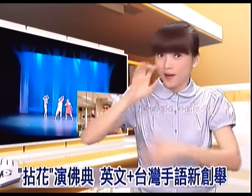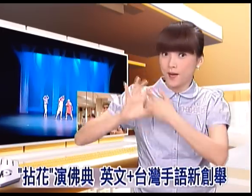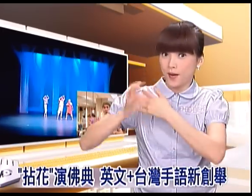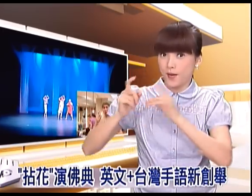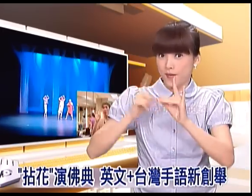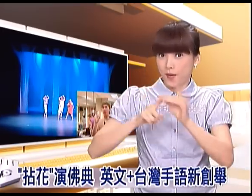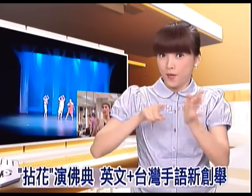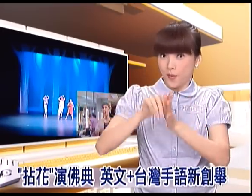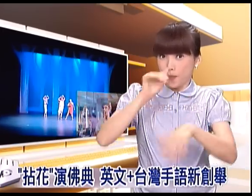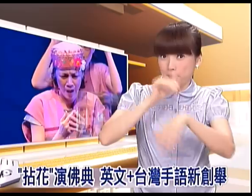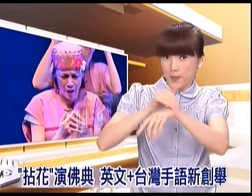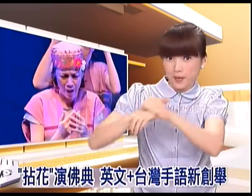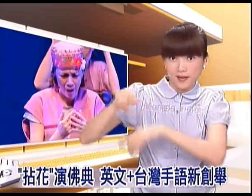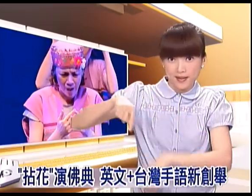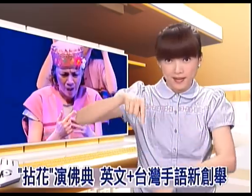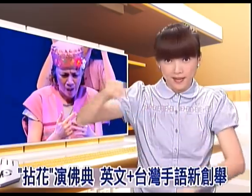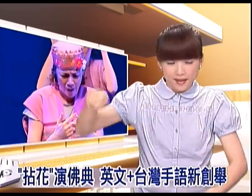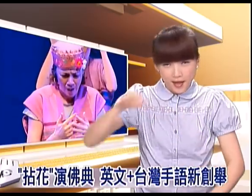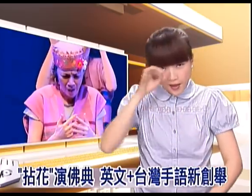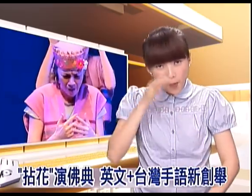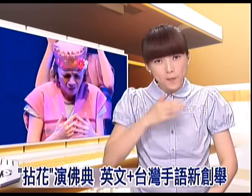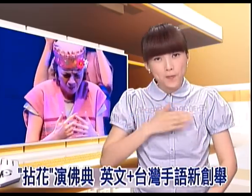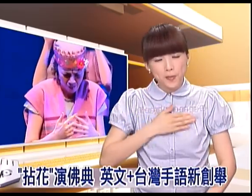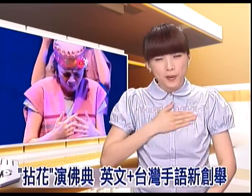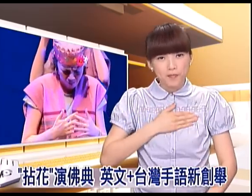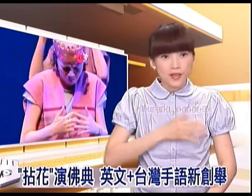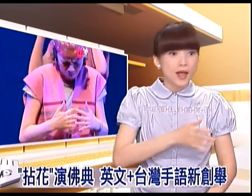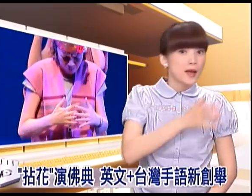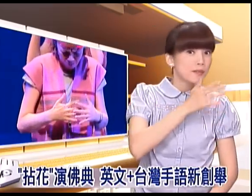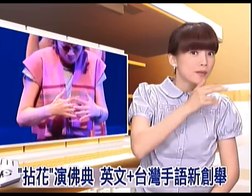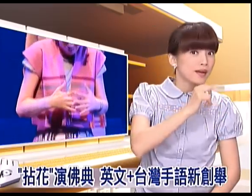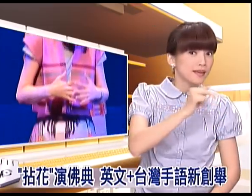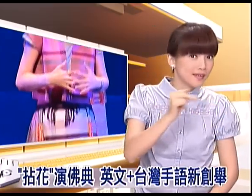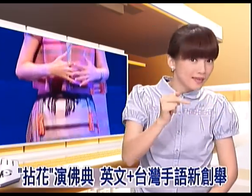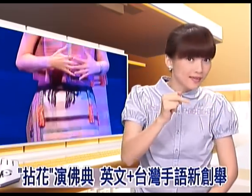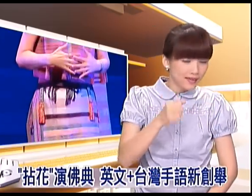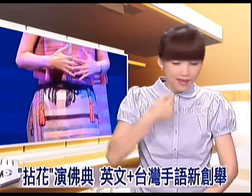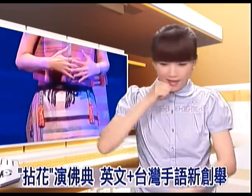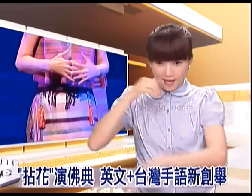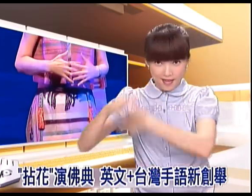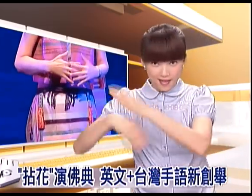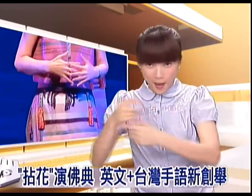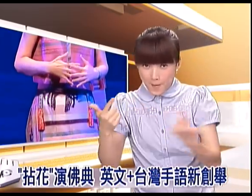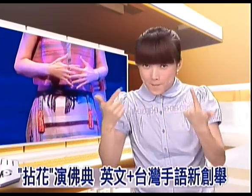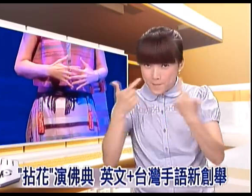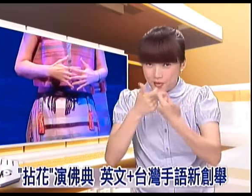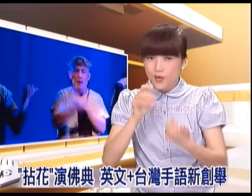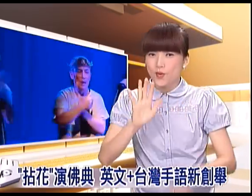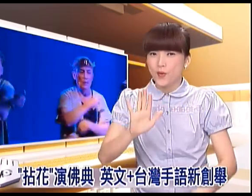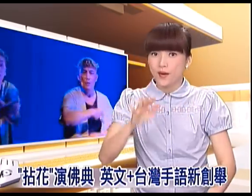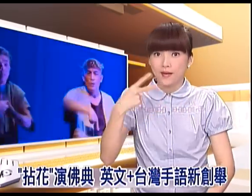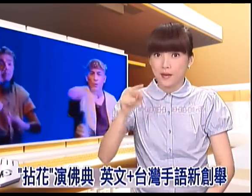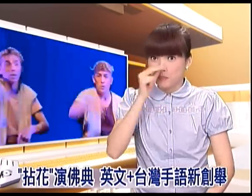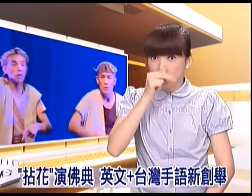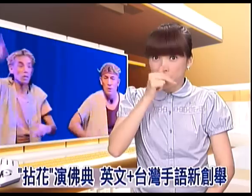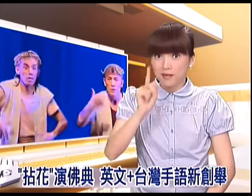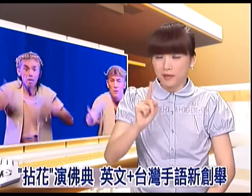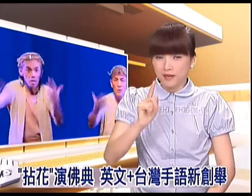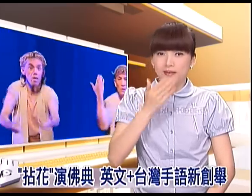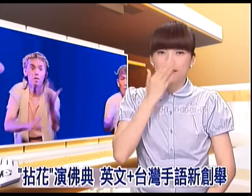际学者都能够看得懂，全剧首创用英文发音搭配台湾手语演出，更特别的